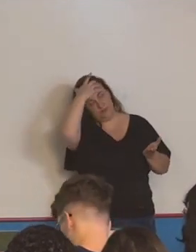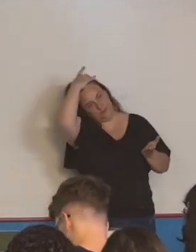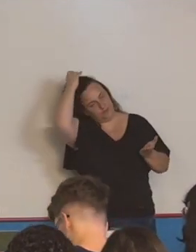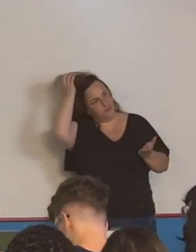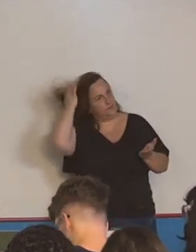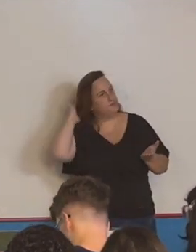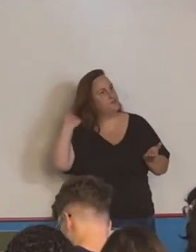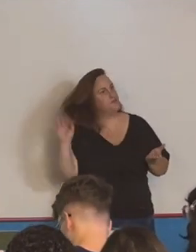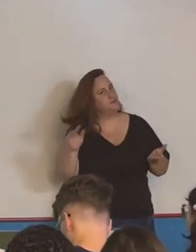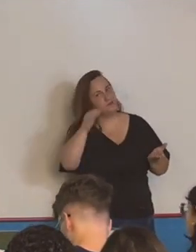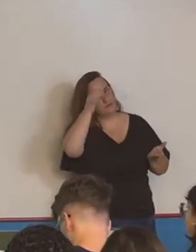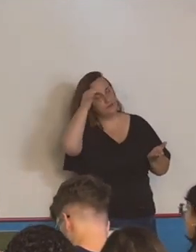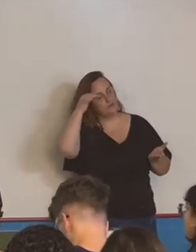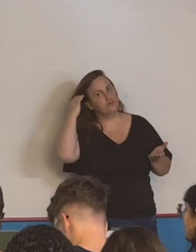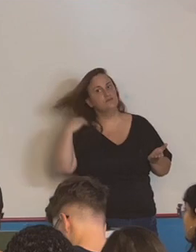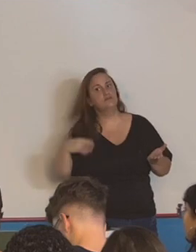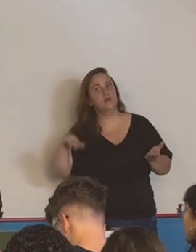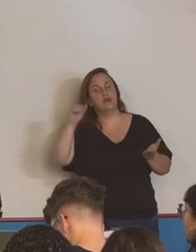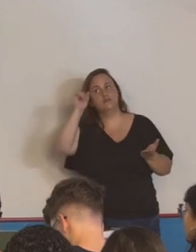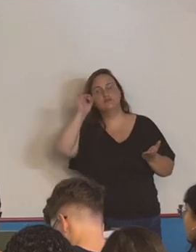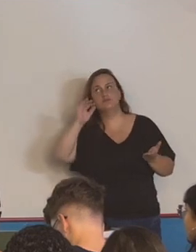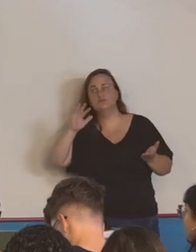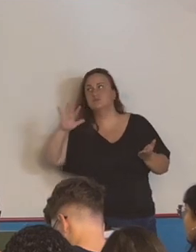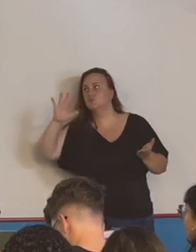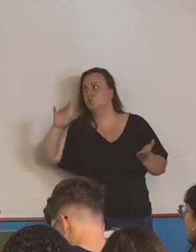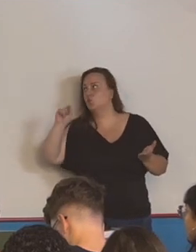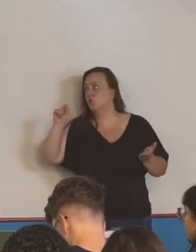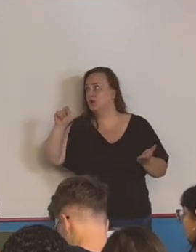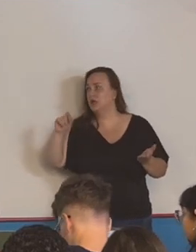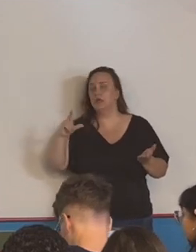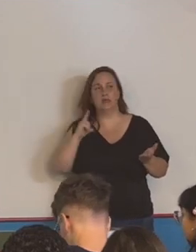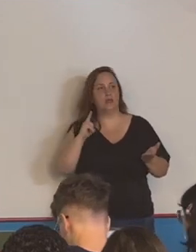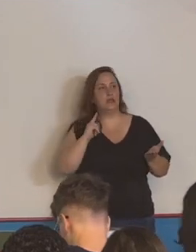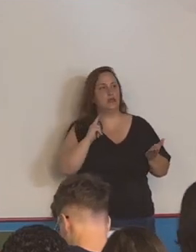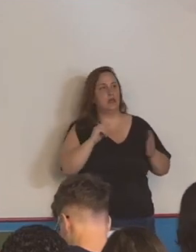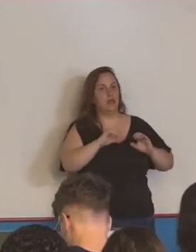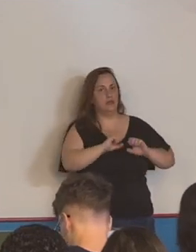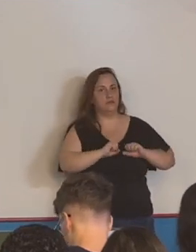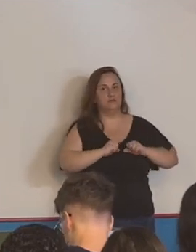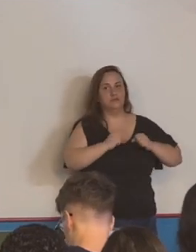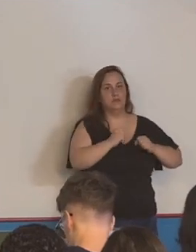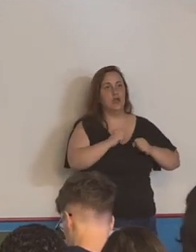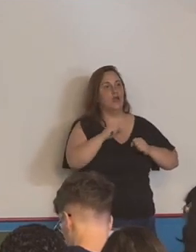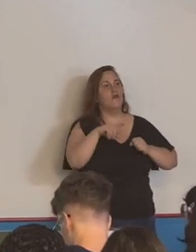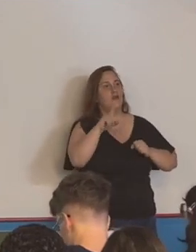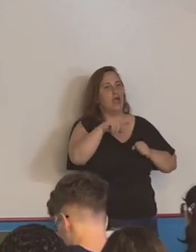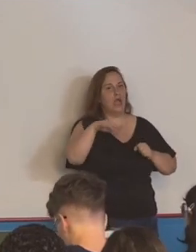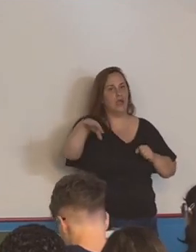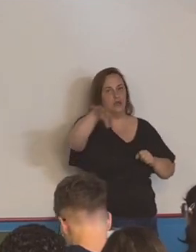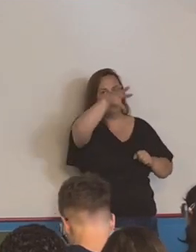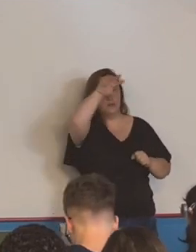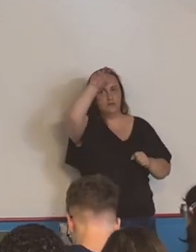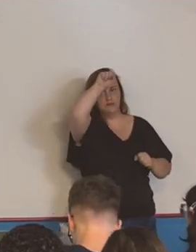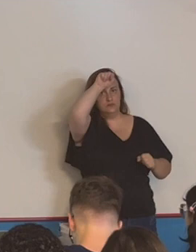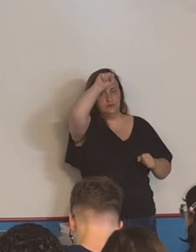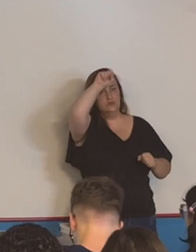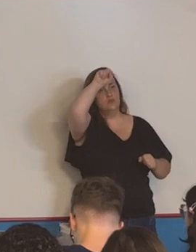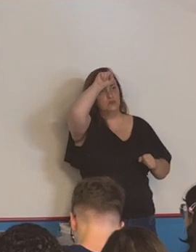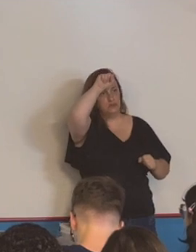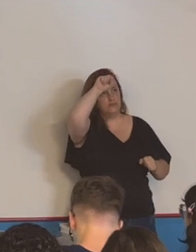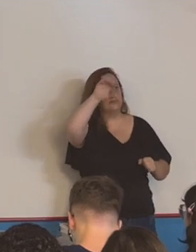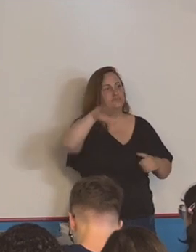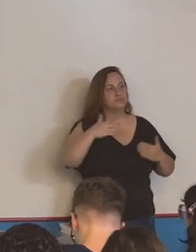Que ela, imaginando que aqui a gente tem muito forte a cultura iorubá, né? Então imaginando que ela poderia ter,